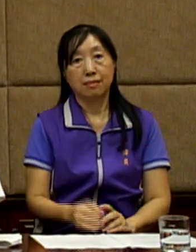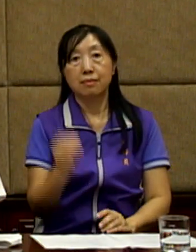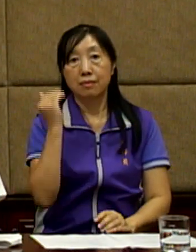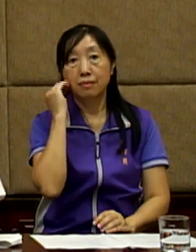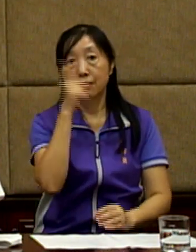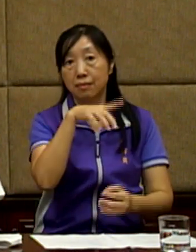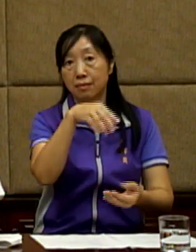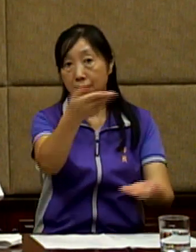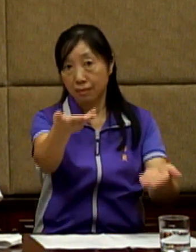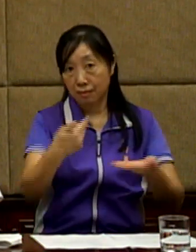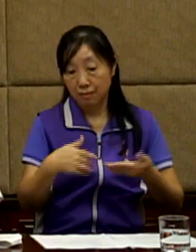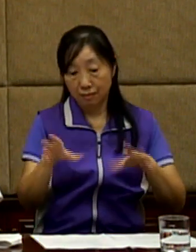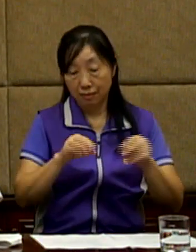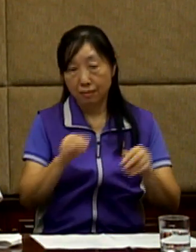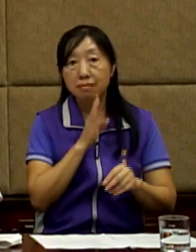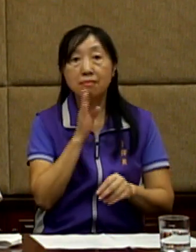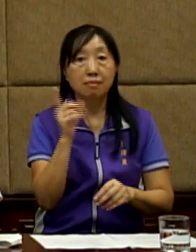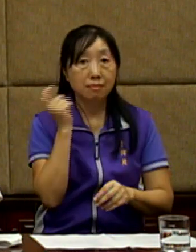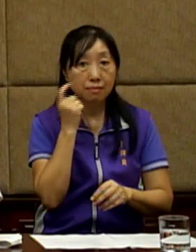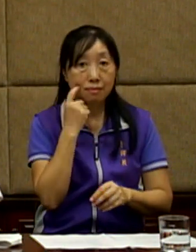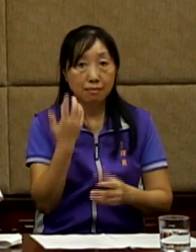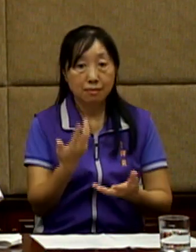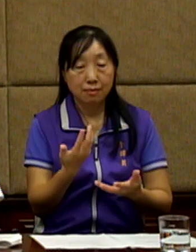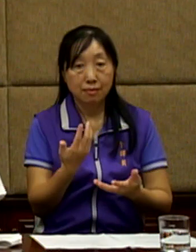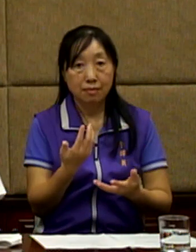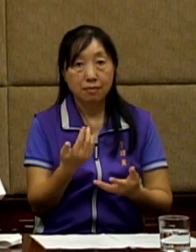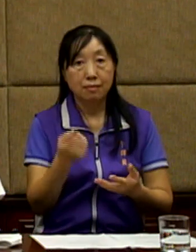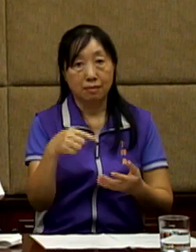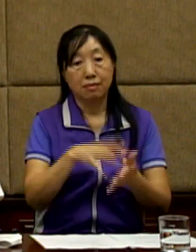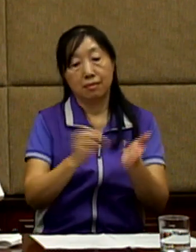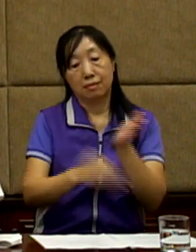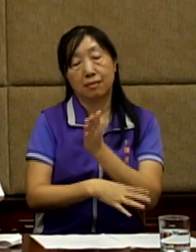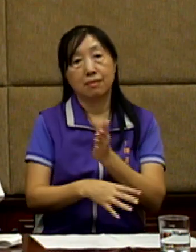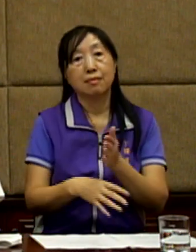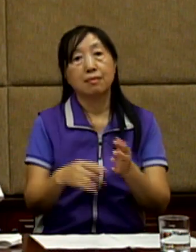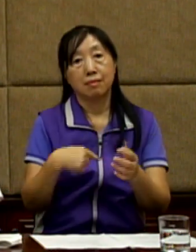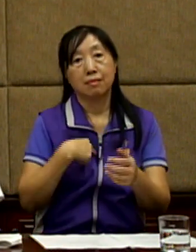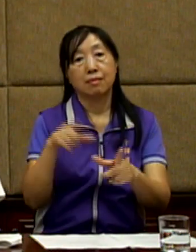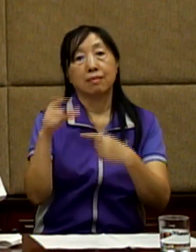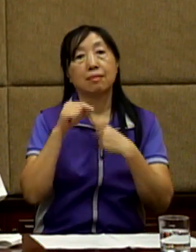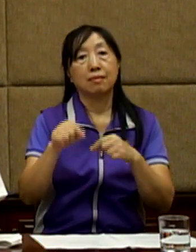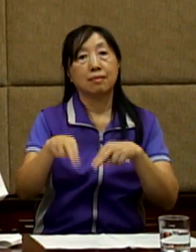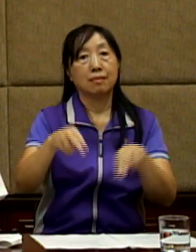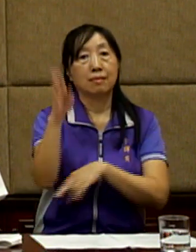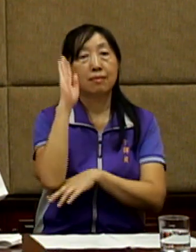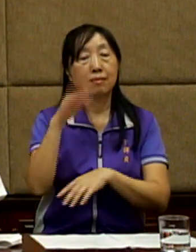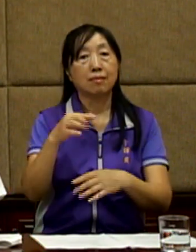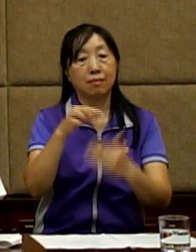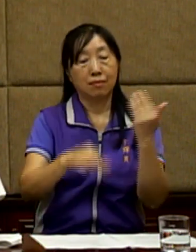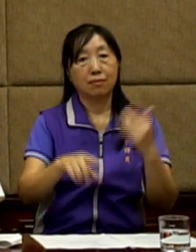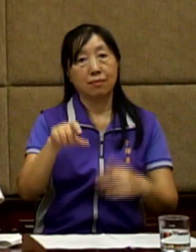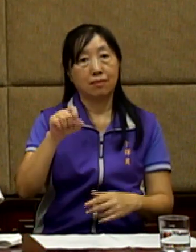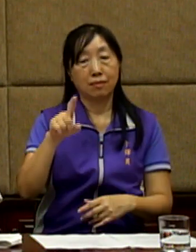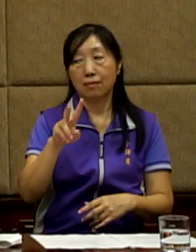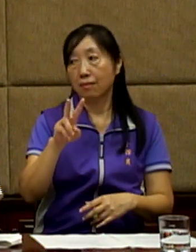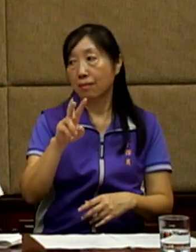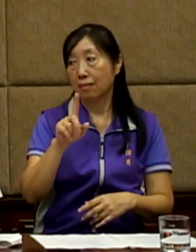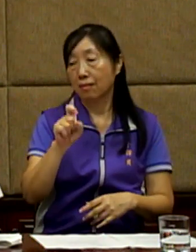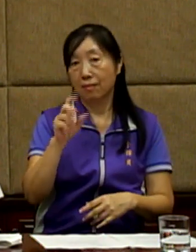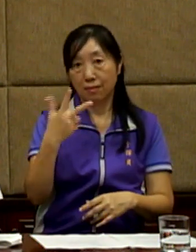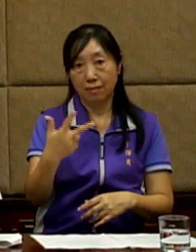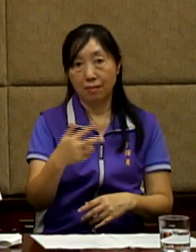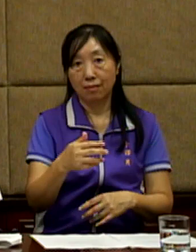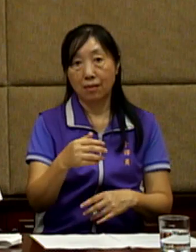提供的是不实资讯的话，就是撤销，按照行政程序法117条是撤销。不过我是